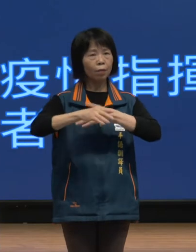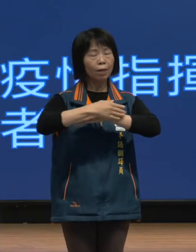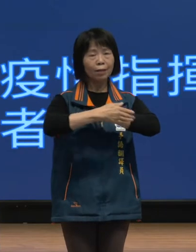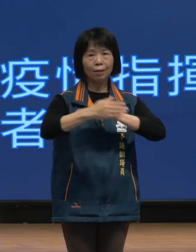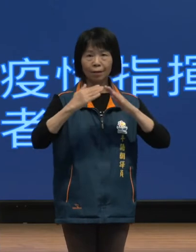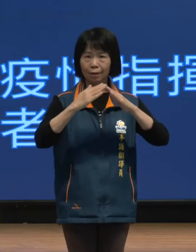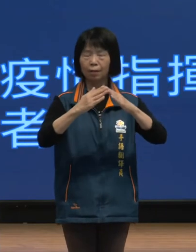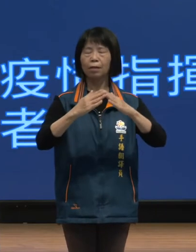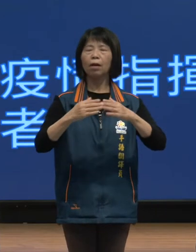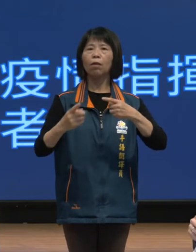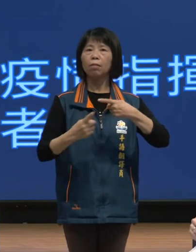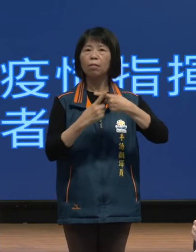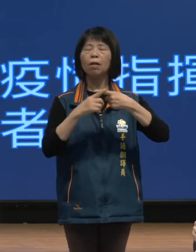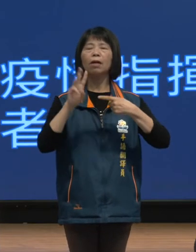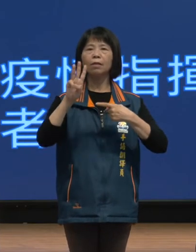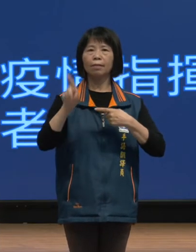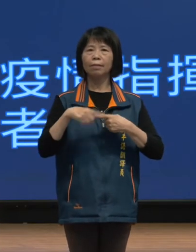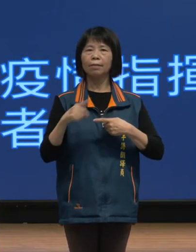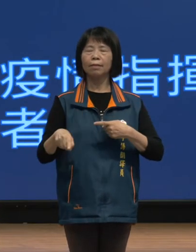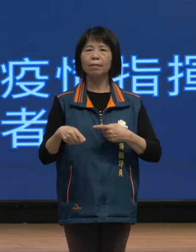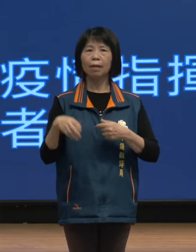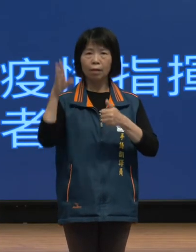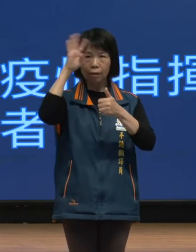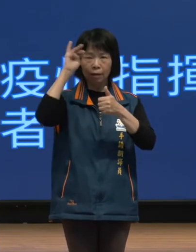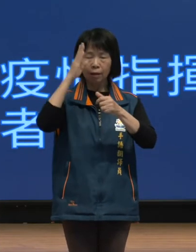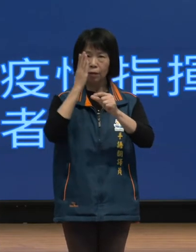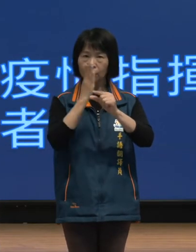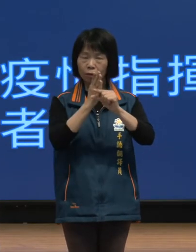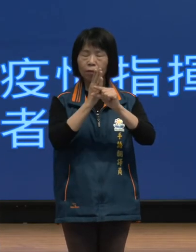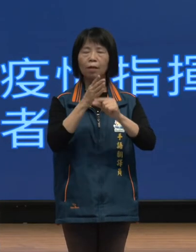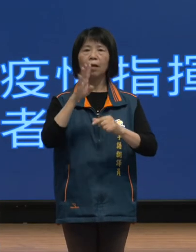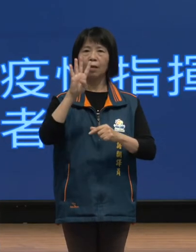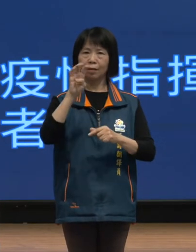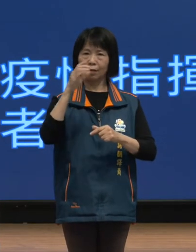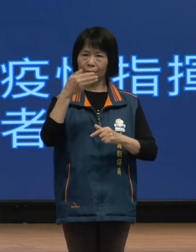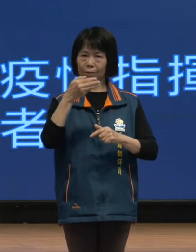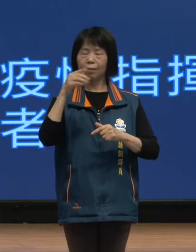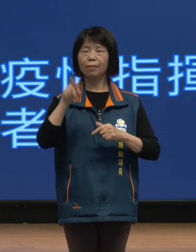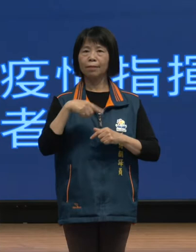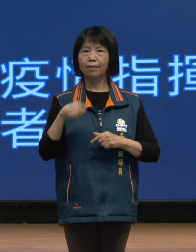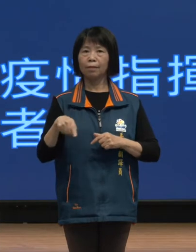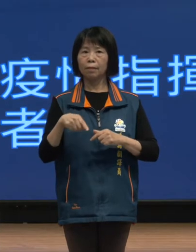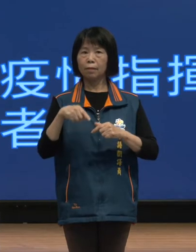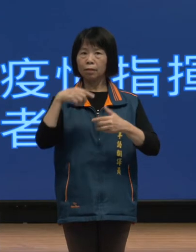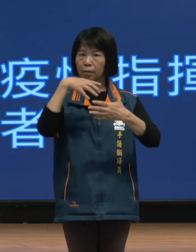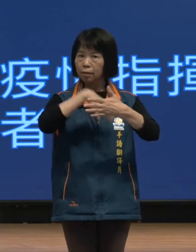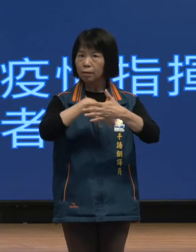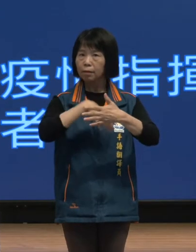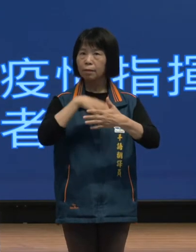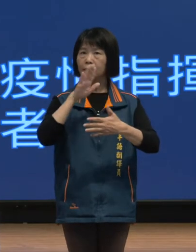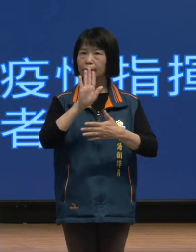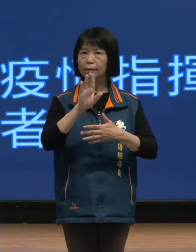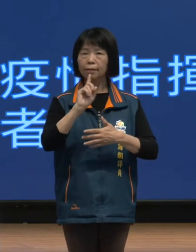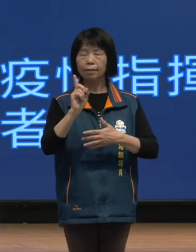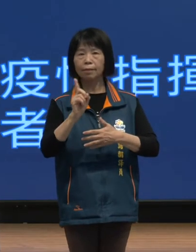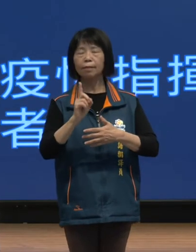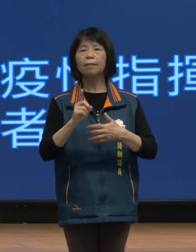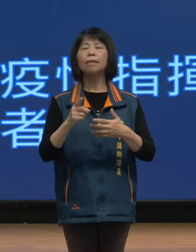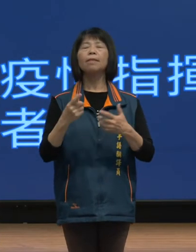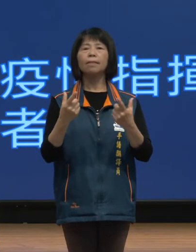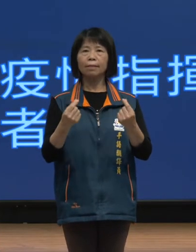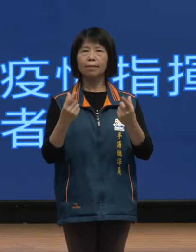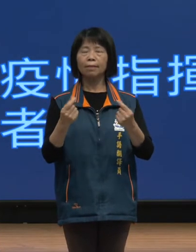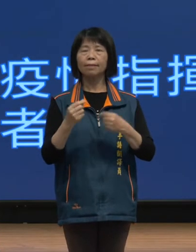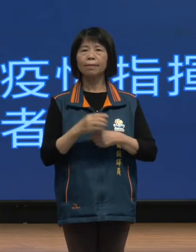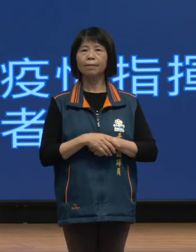有3人，疫调中的49位，其实疫调中的49位里面有。也有是